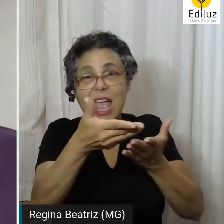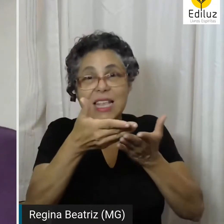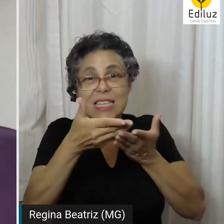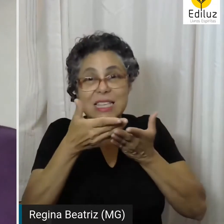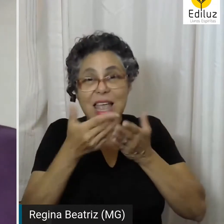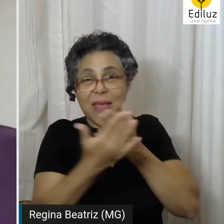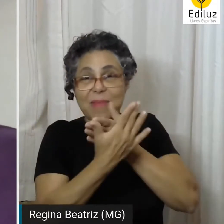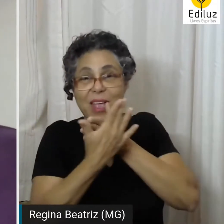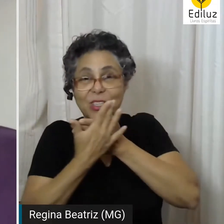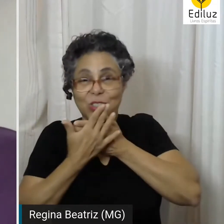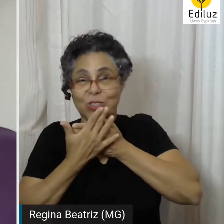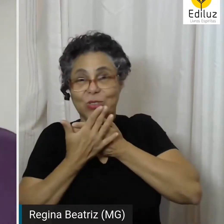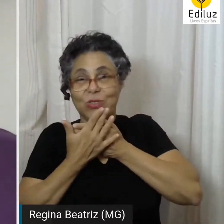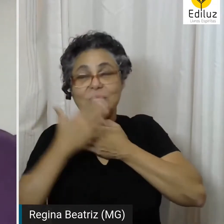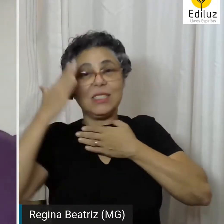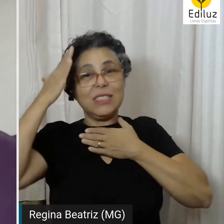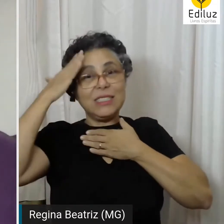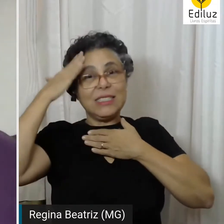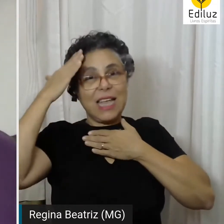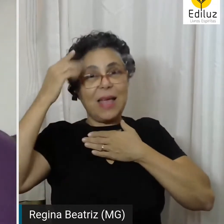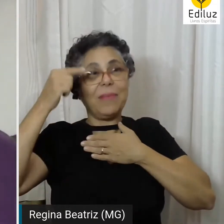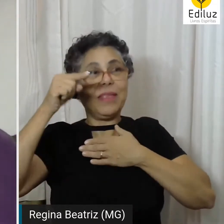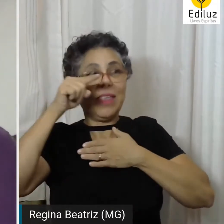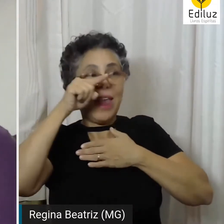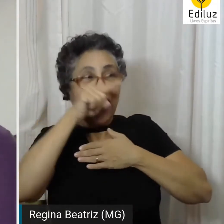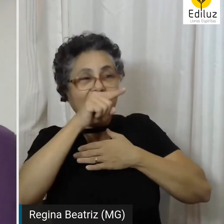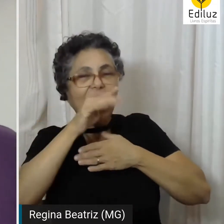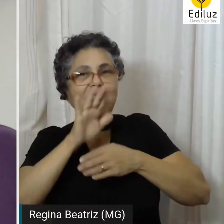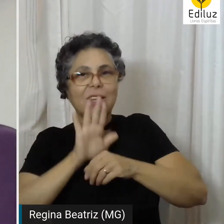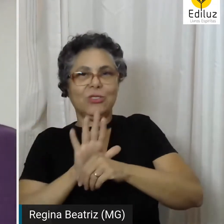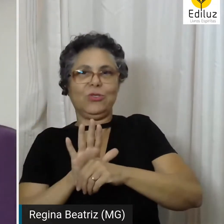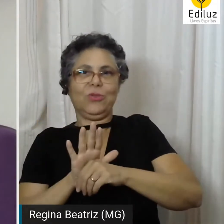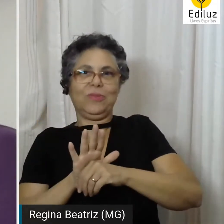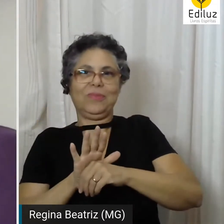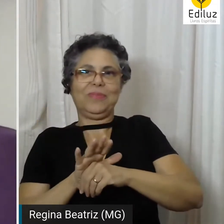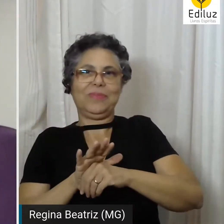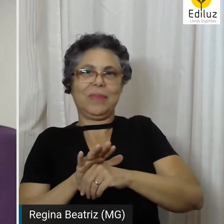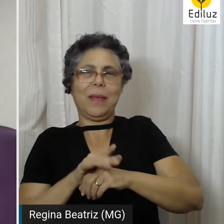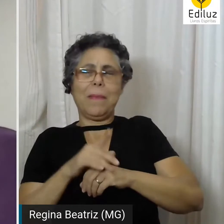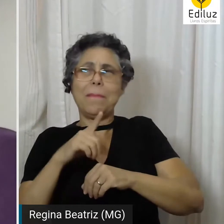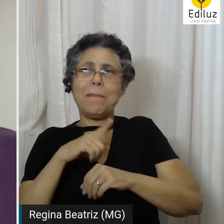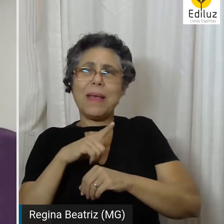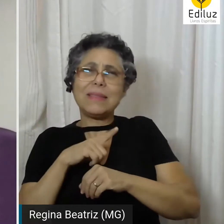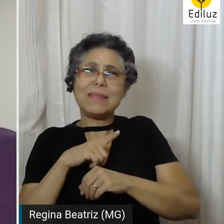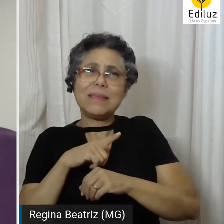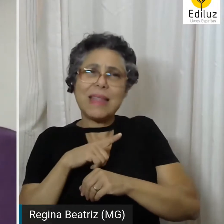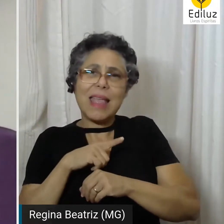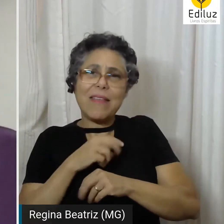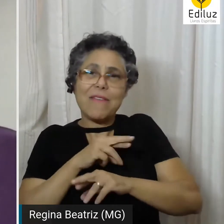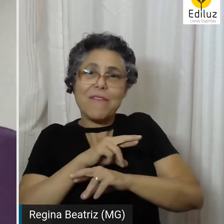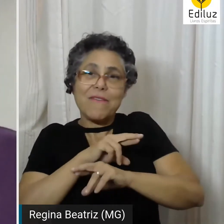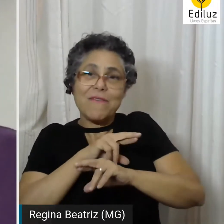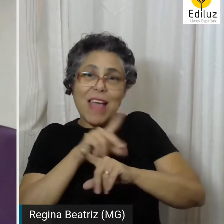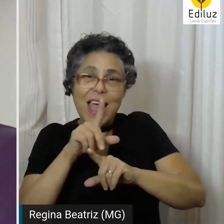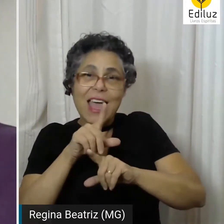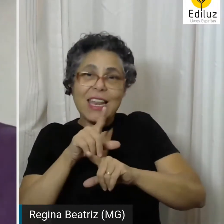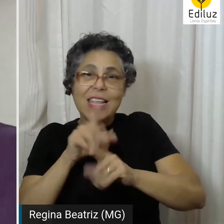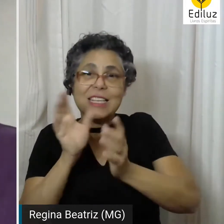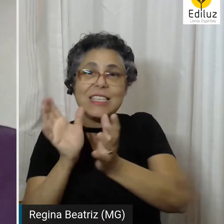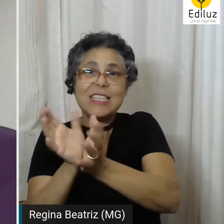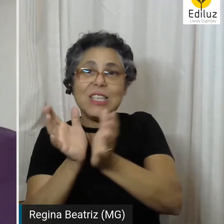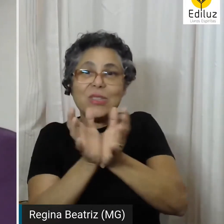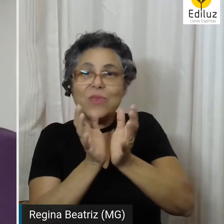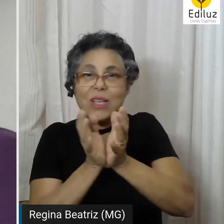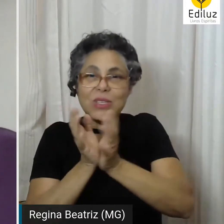ajuda sabe que foi ajudado. Mas tem outras situações em que aquele